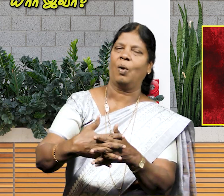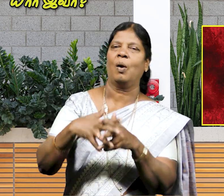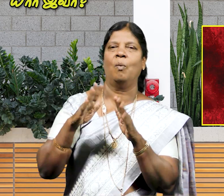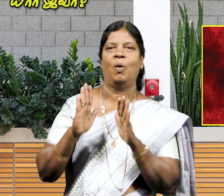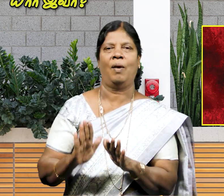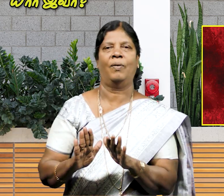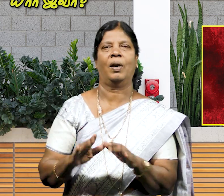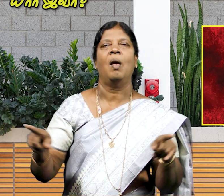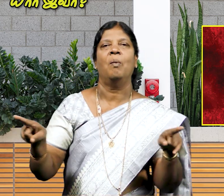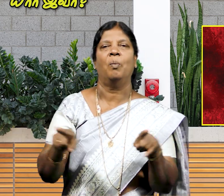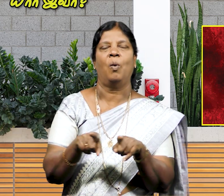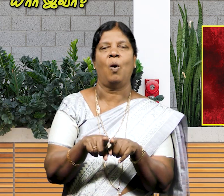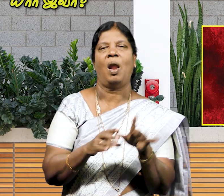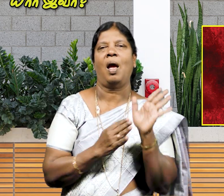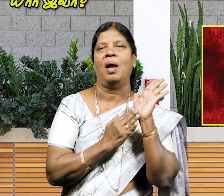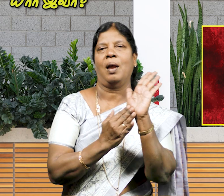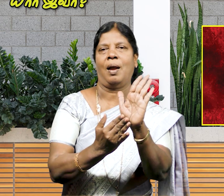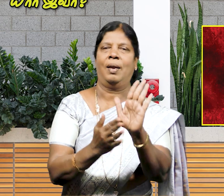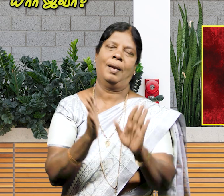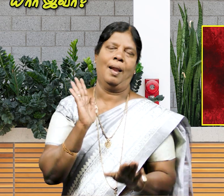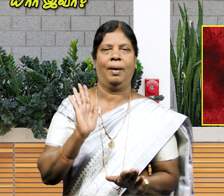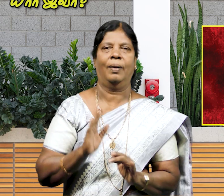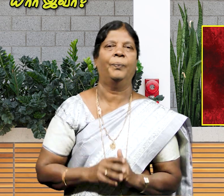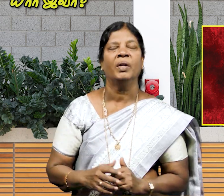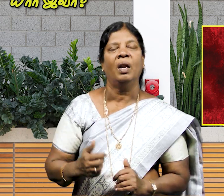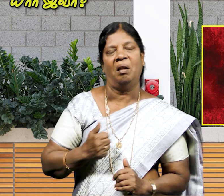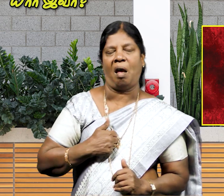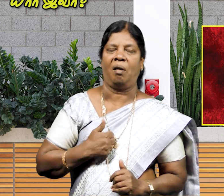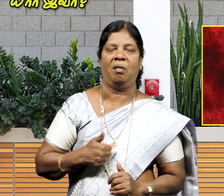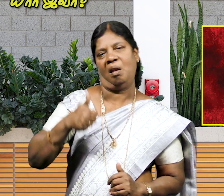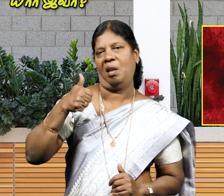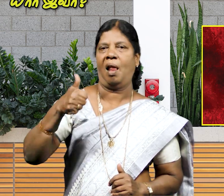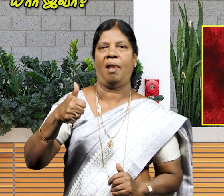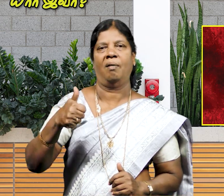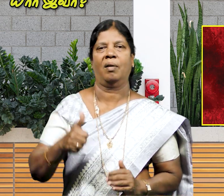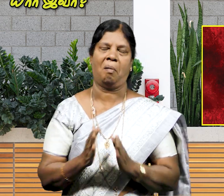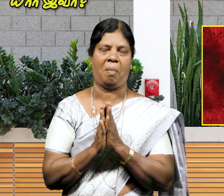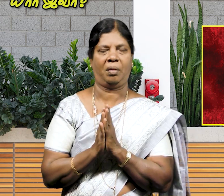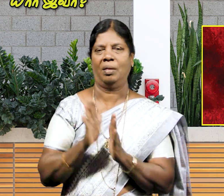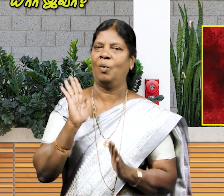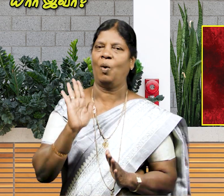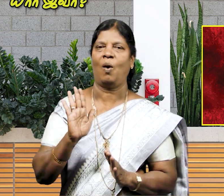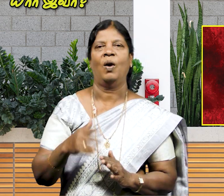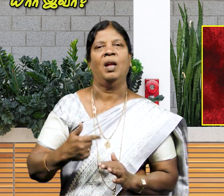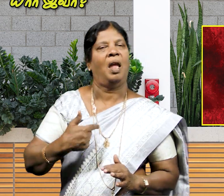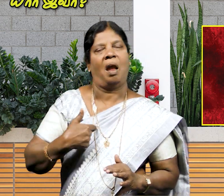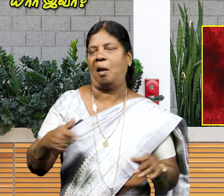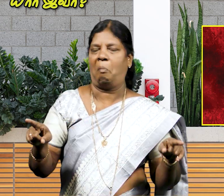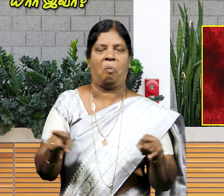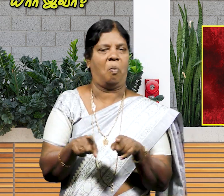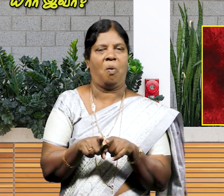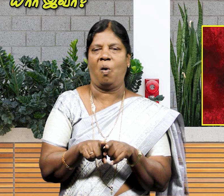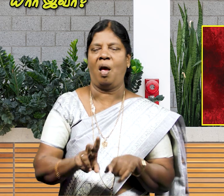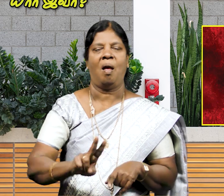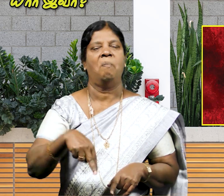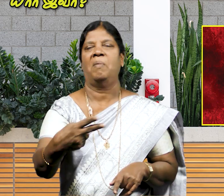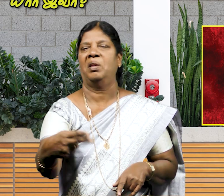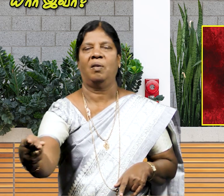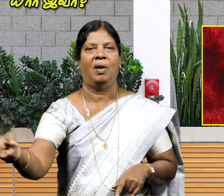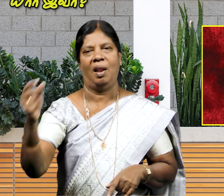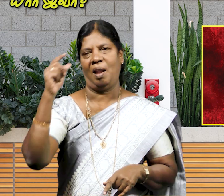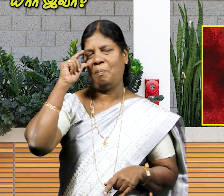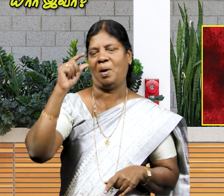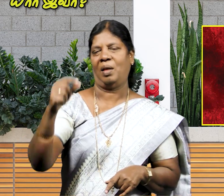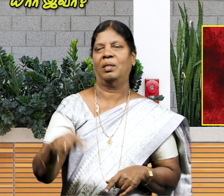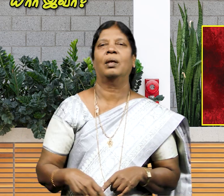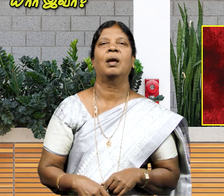உள்ளவர்களாக காட்டிக்கொண்டார்கள். தாங்கள்தான் பக்தி உள்ளவர்கள், தங்களைப் போல இராத